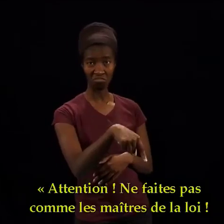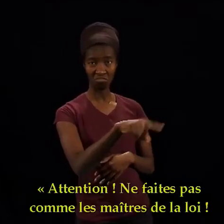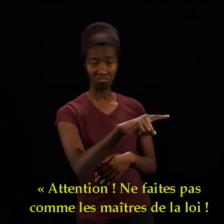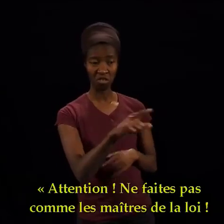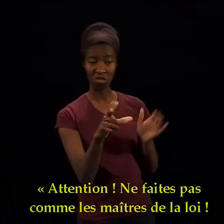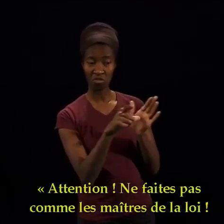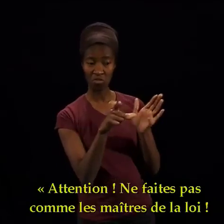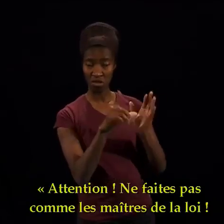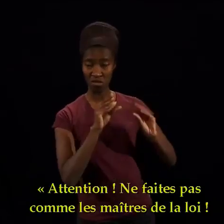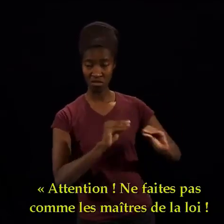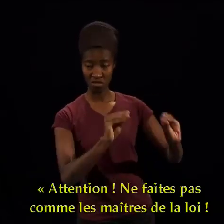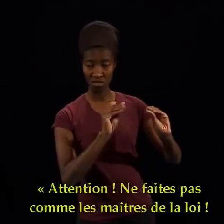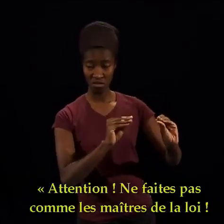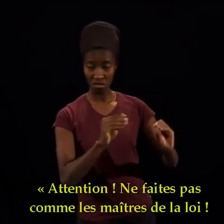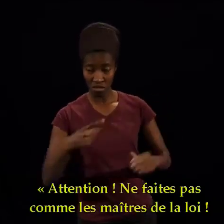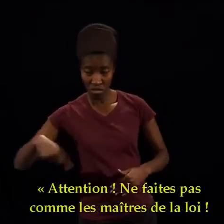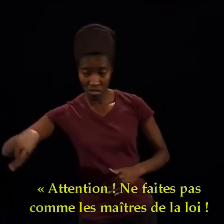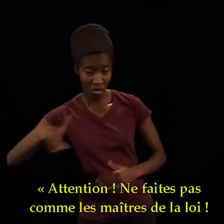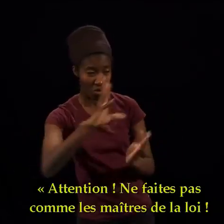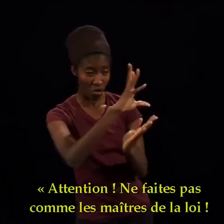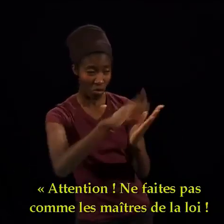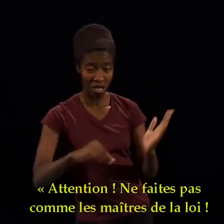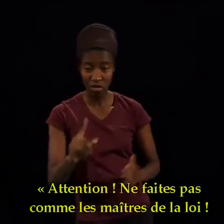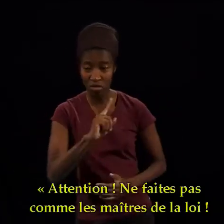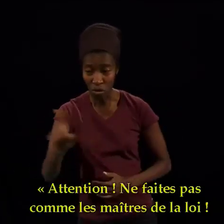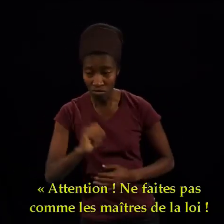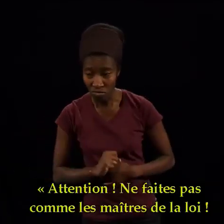Attention, ne faites pas comme les maîtres de la loi.